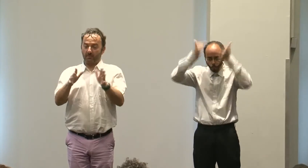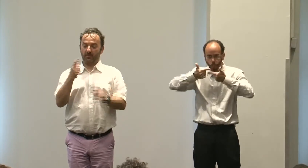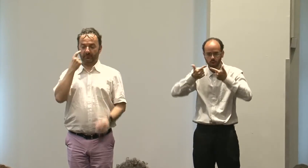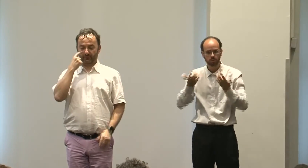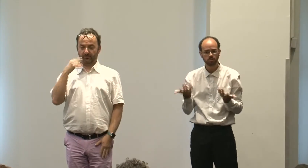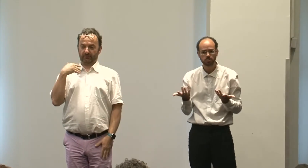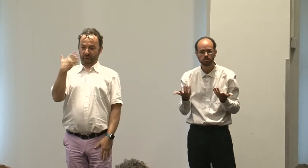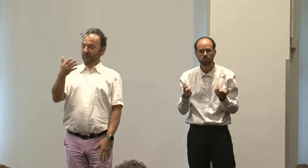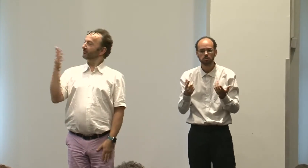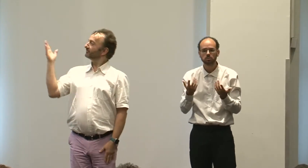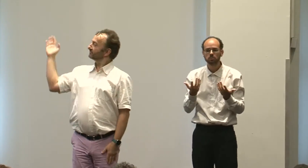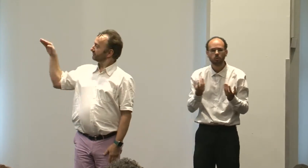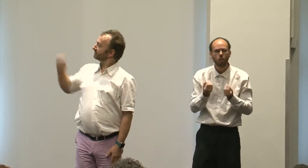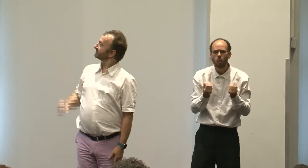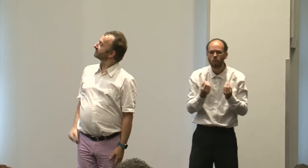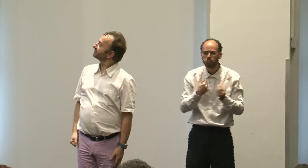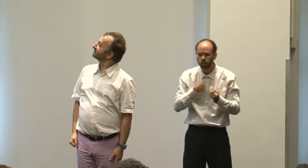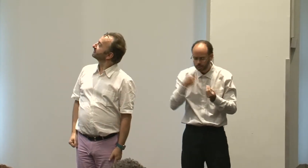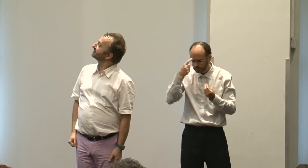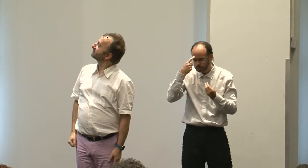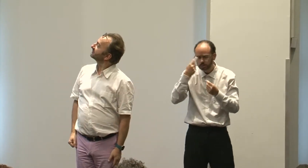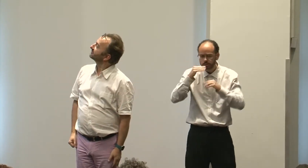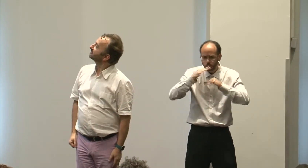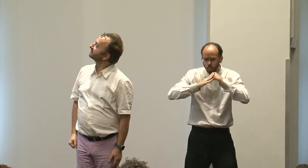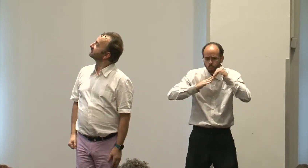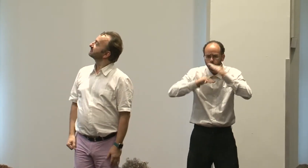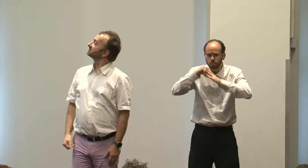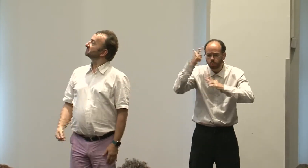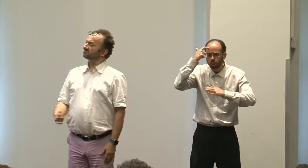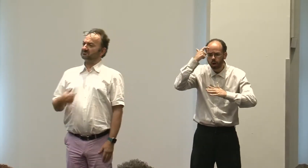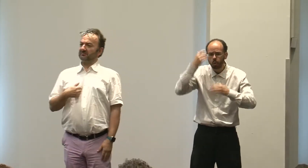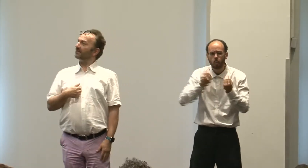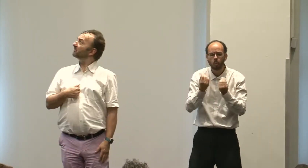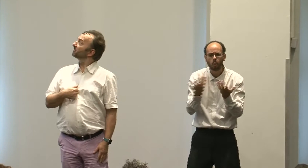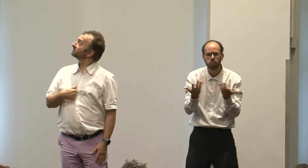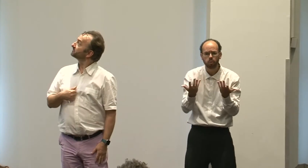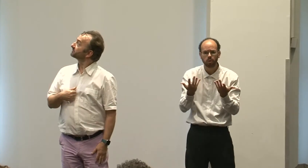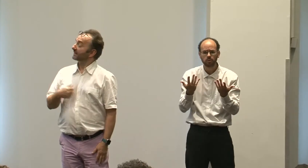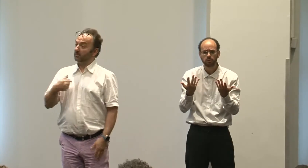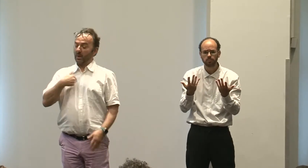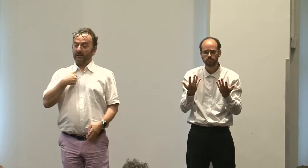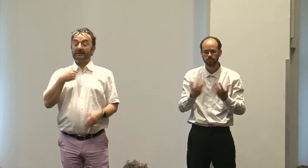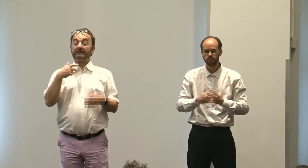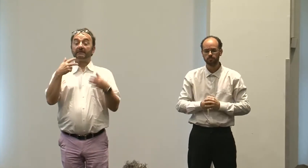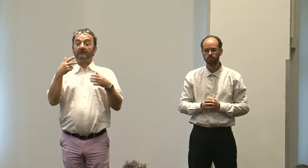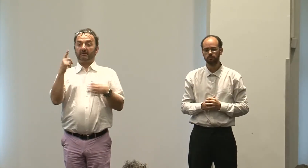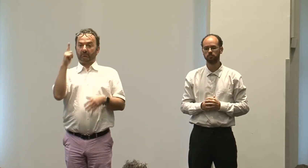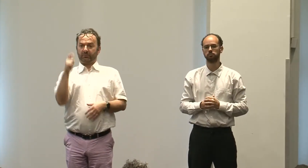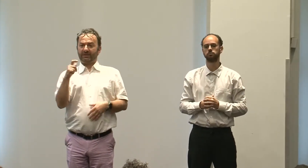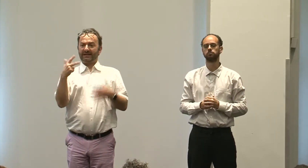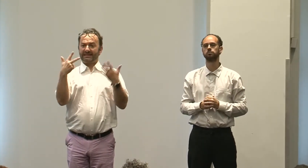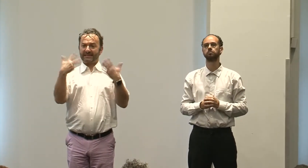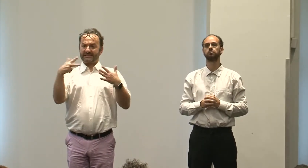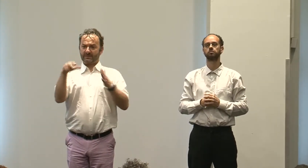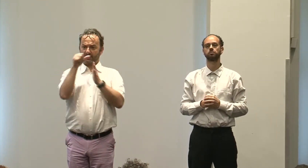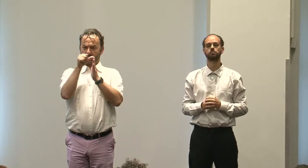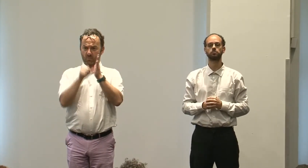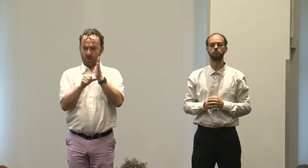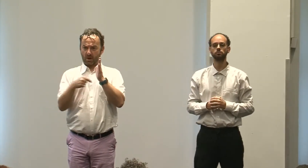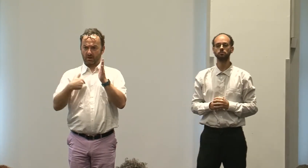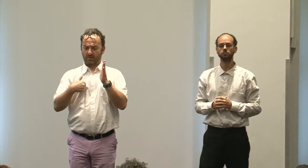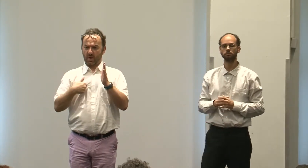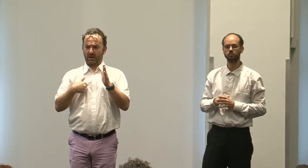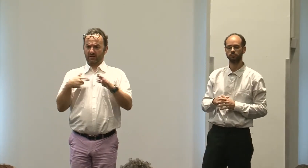Então, eu tive muita dificuldade durante muito tempo, não aprendi. Mas como que eu ia construir